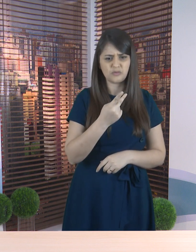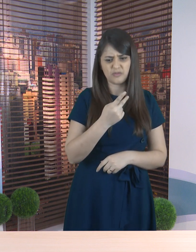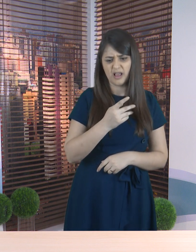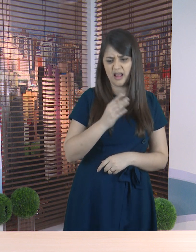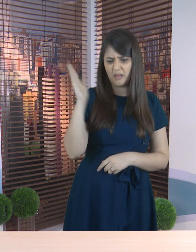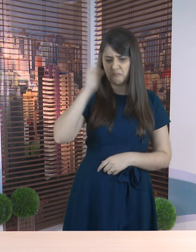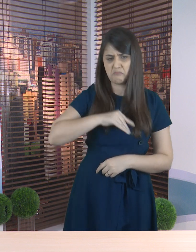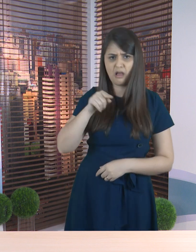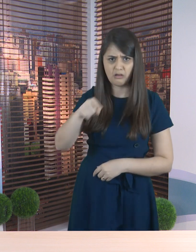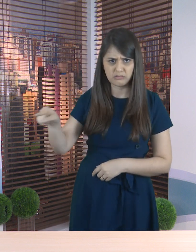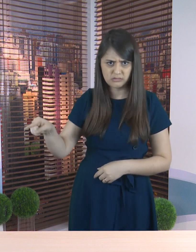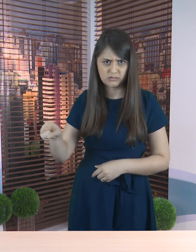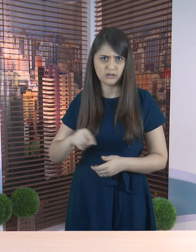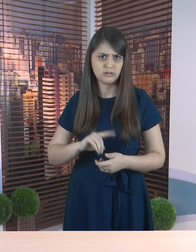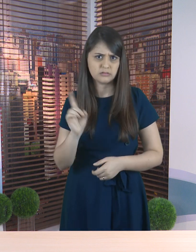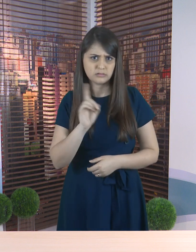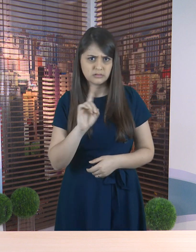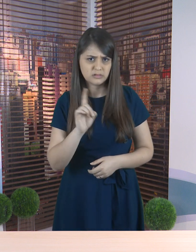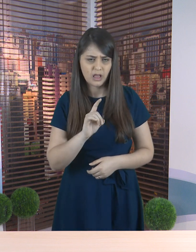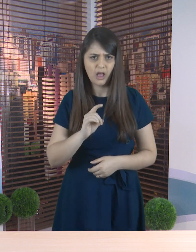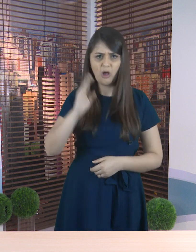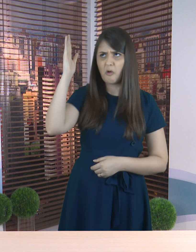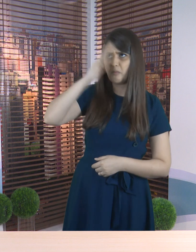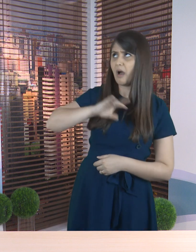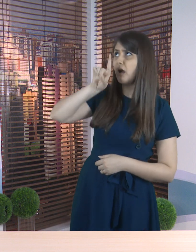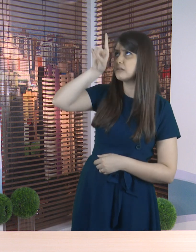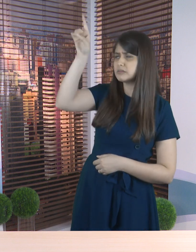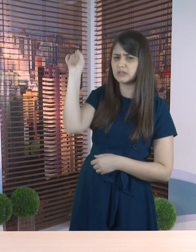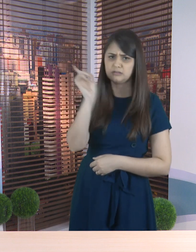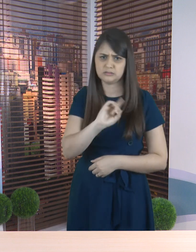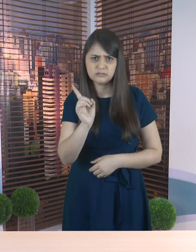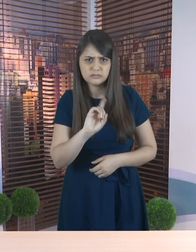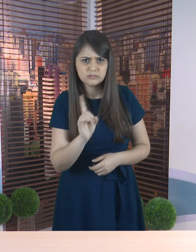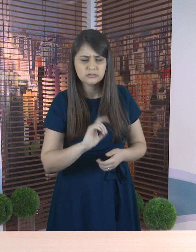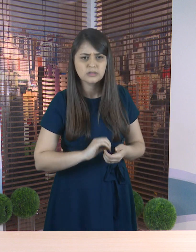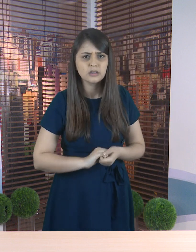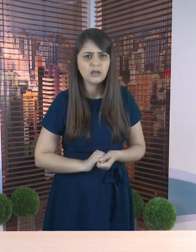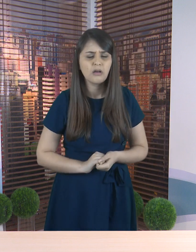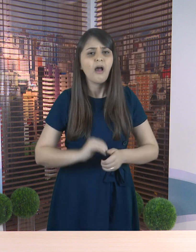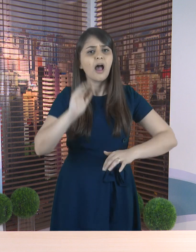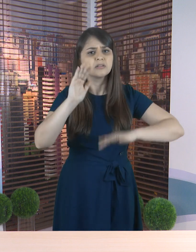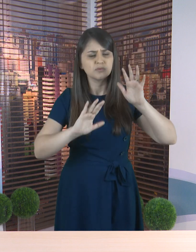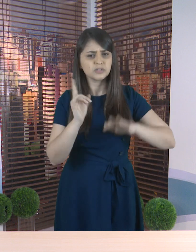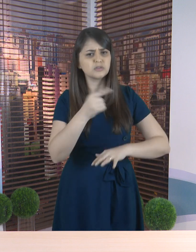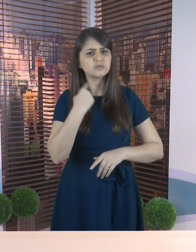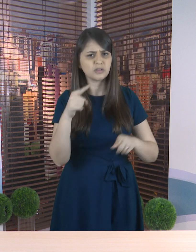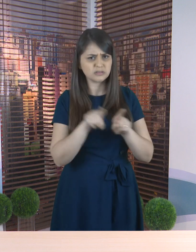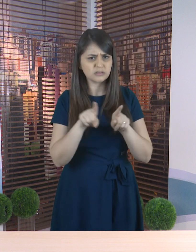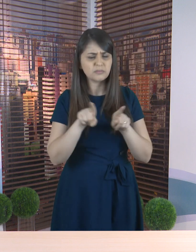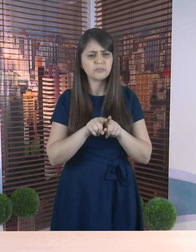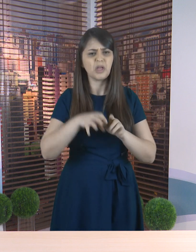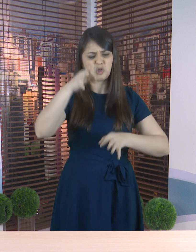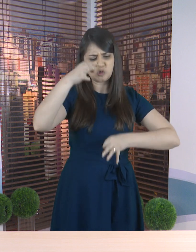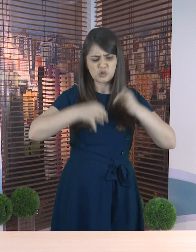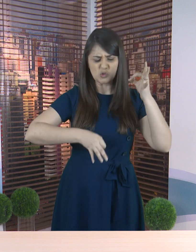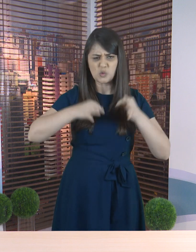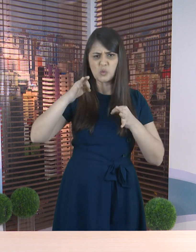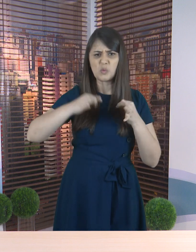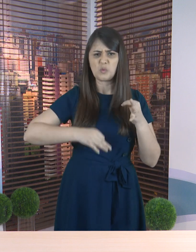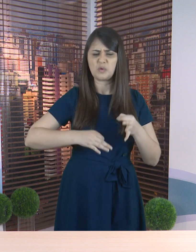vezes, nós podemos ser juízes severos, supondo que sabemos a razão da dificuldade pelas